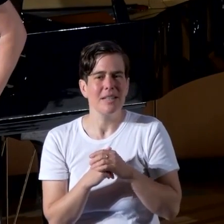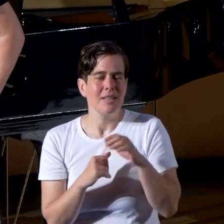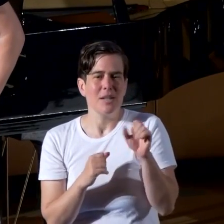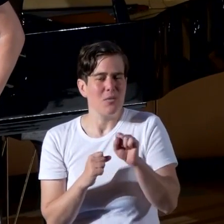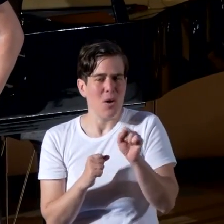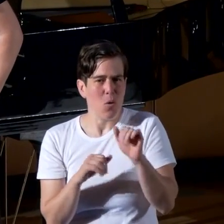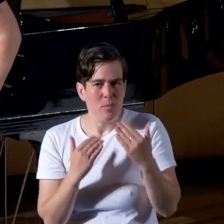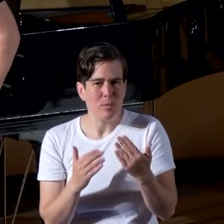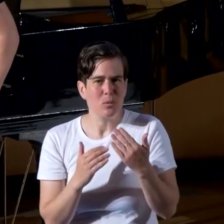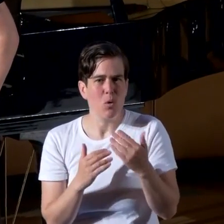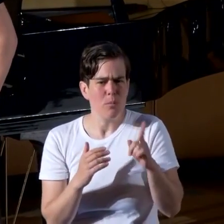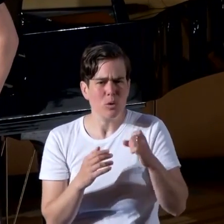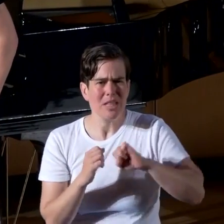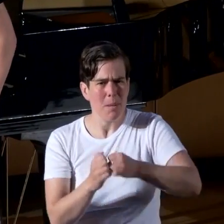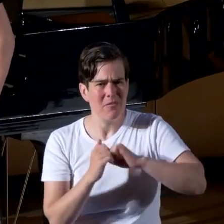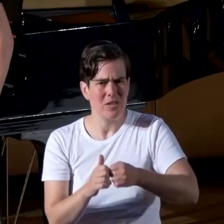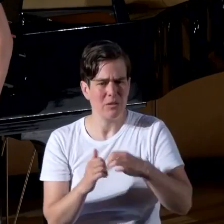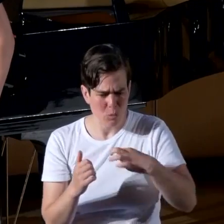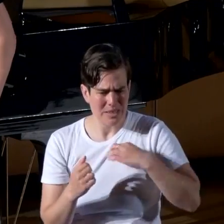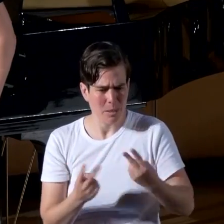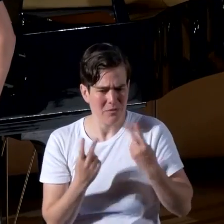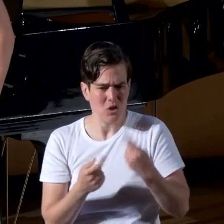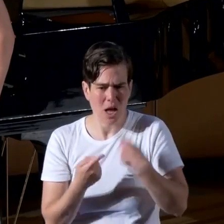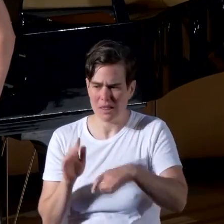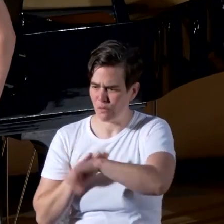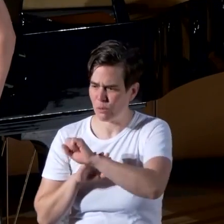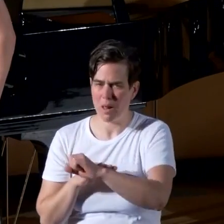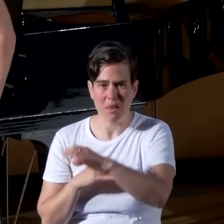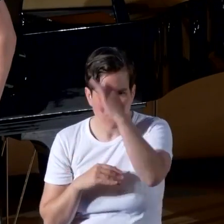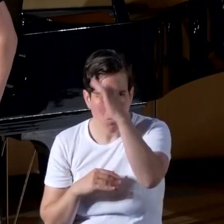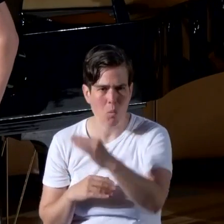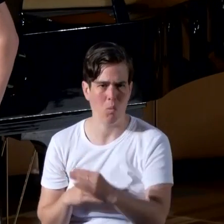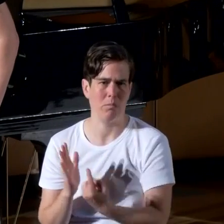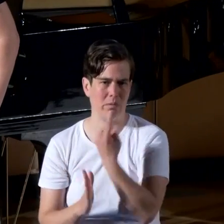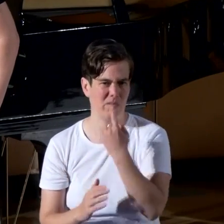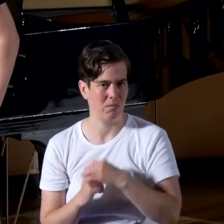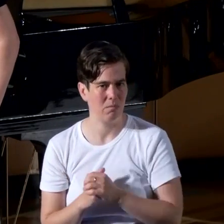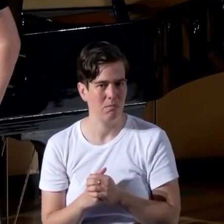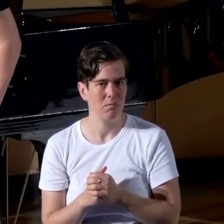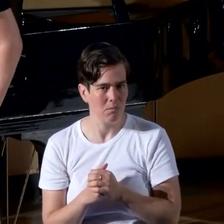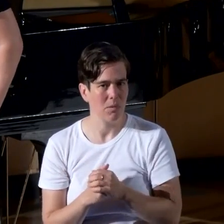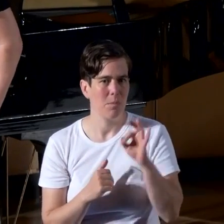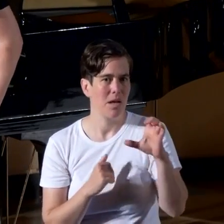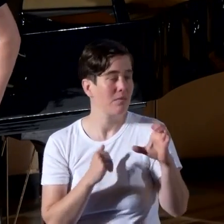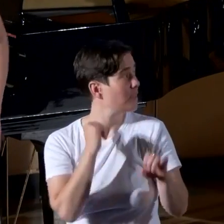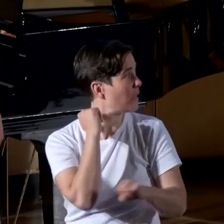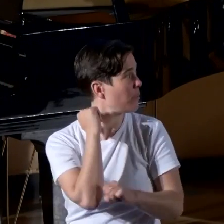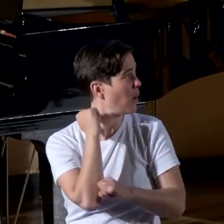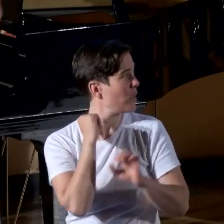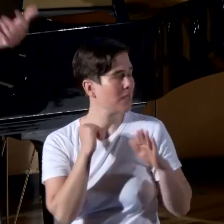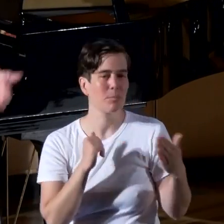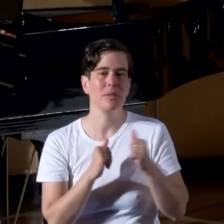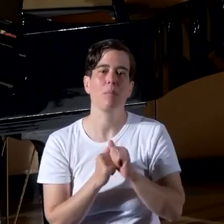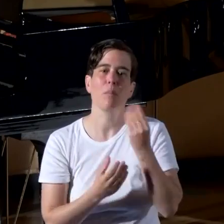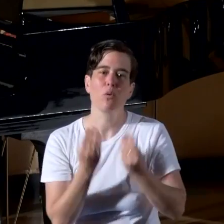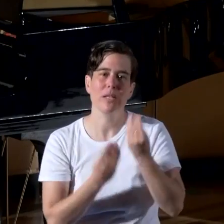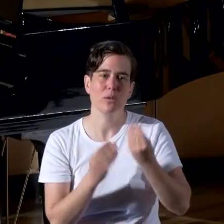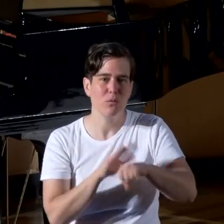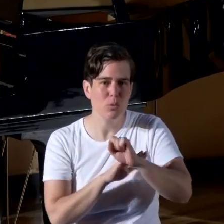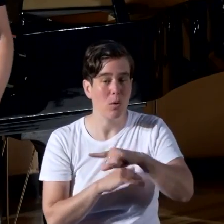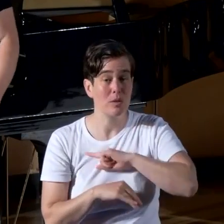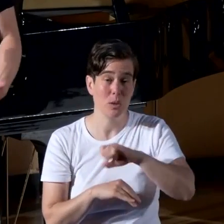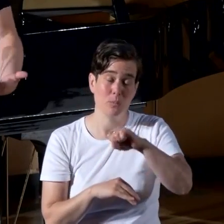noch kämpfen? Die sind doch eigentlich selbstverständlich. Und es war aber etwas, was im professionellen Fußball nicht gegeben hat. Und ich mochte den